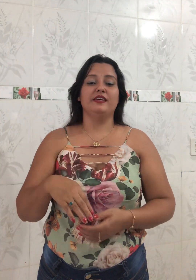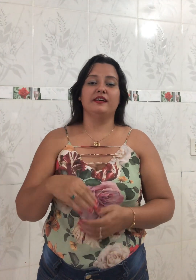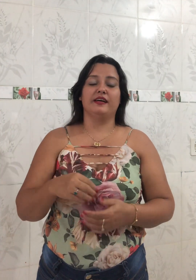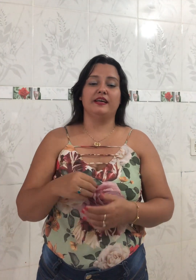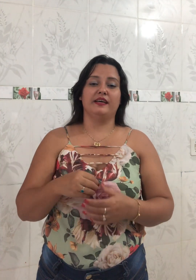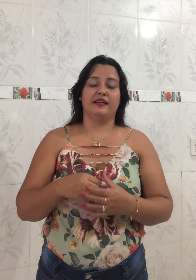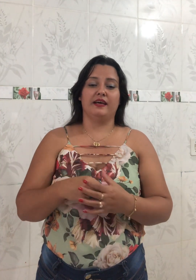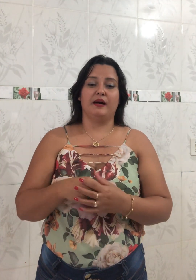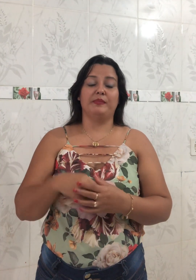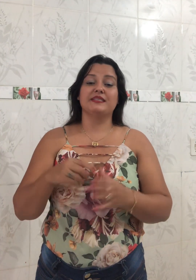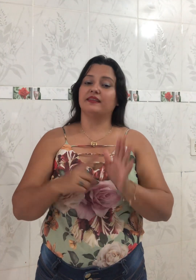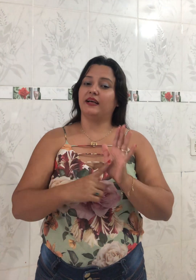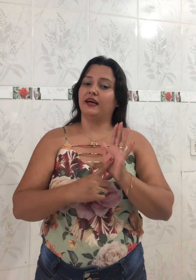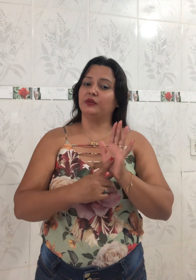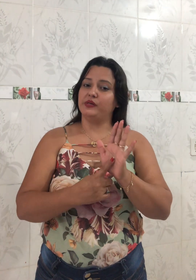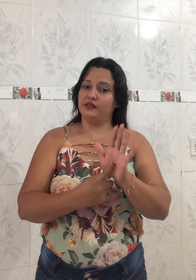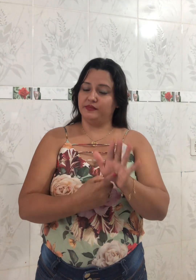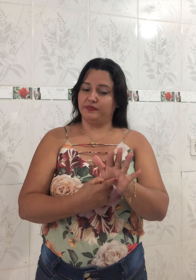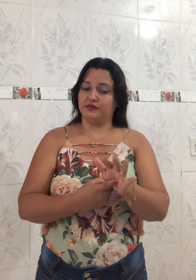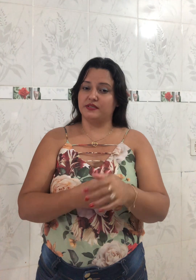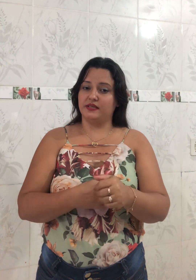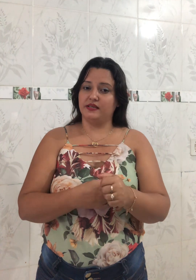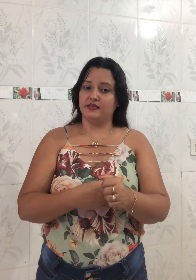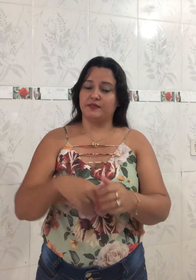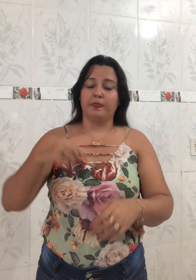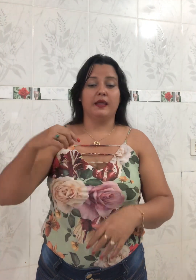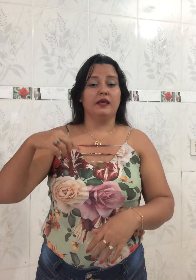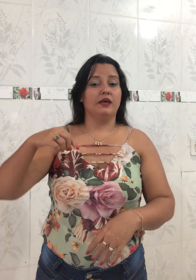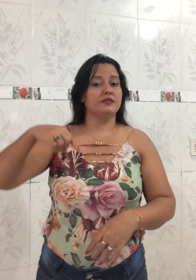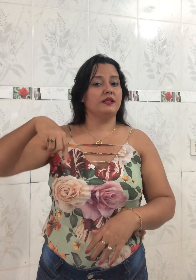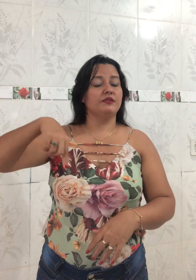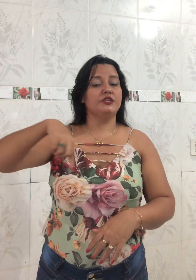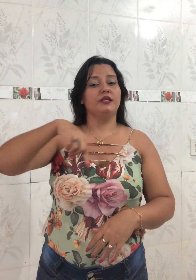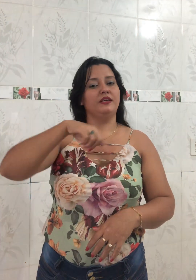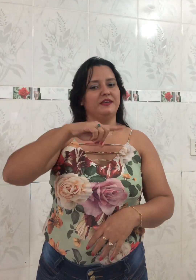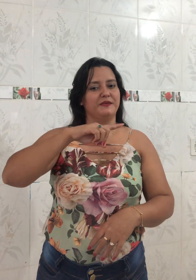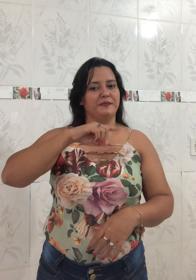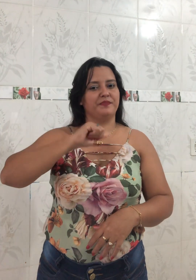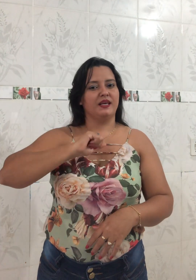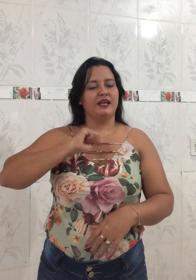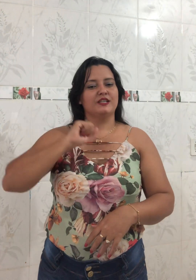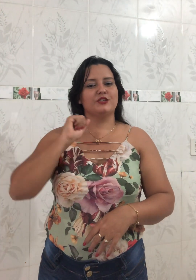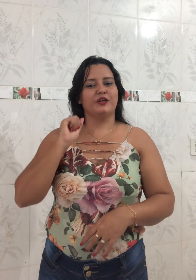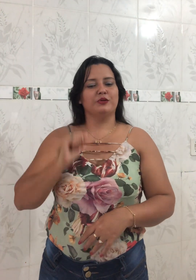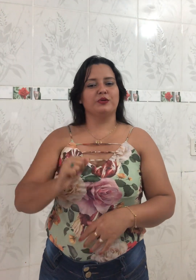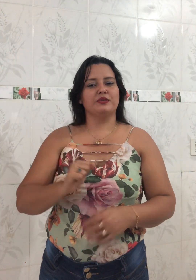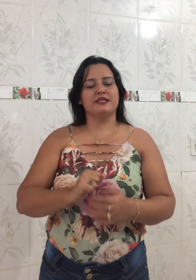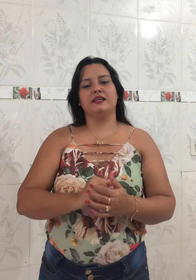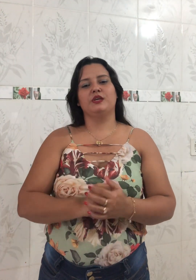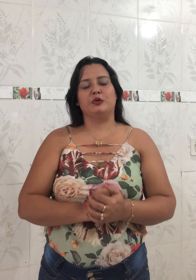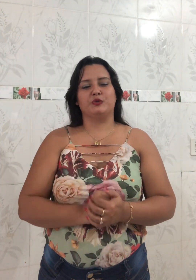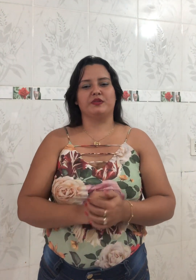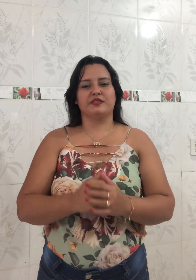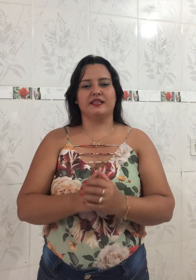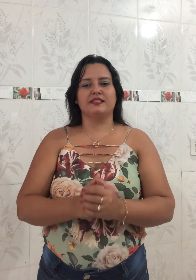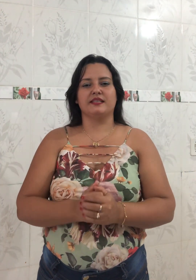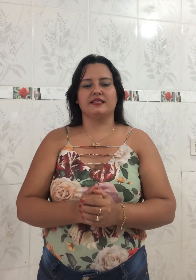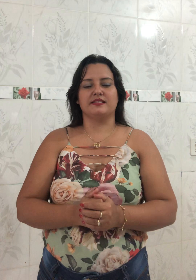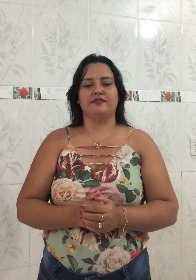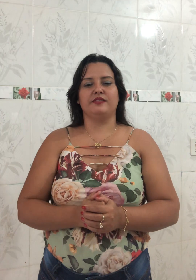havia apresentado ele para vocês, que é o sinal de ir. Só que eu trouxe ele aqui hoje para vocês, né, nesse vídeo,